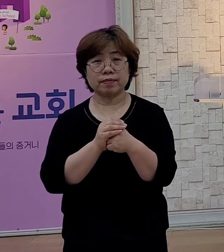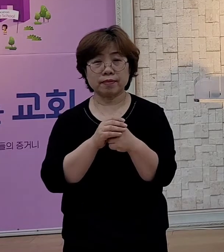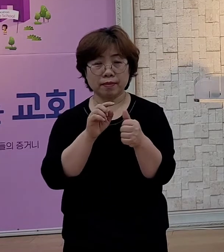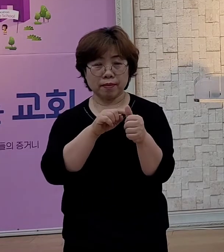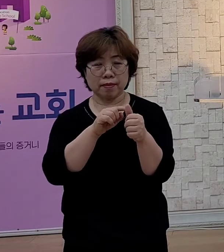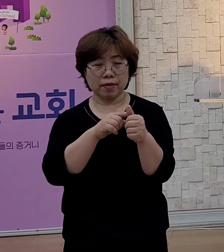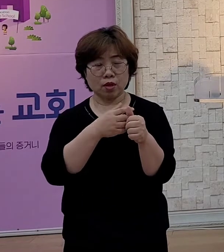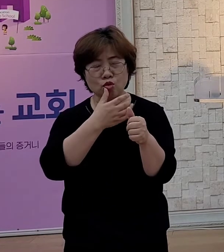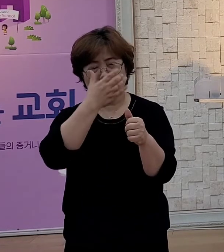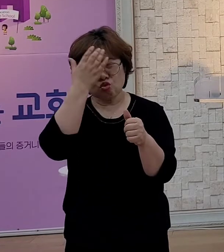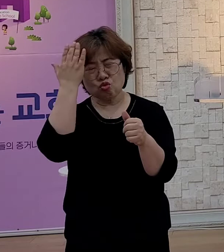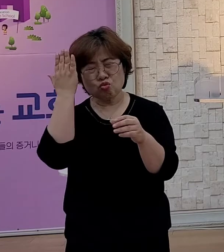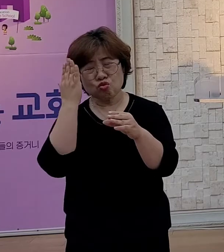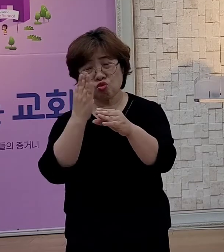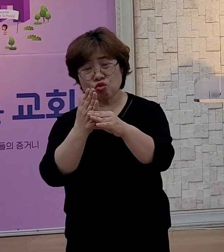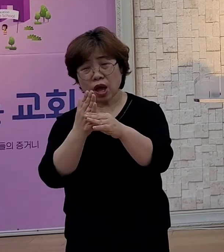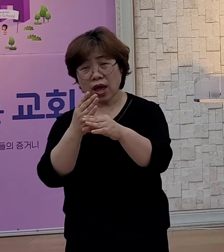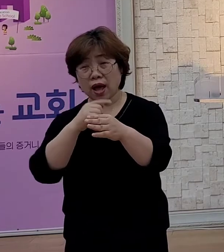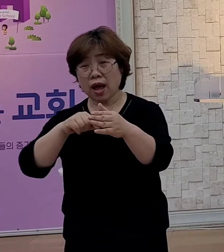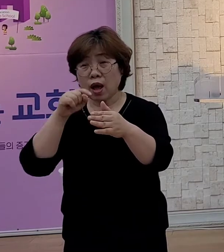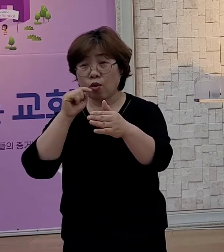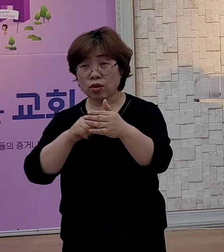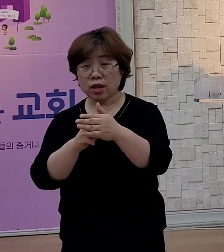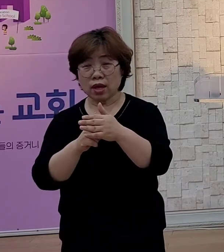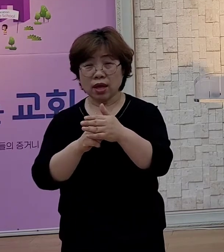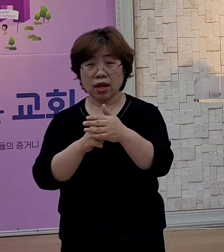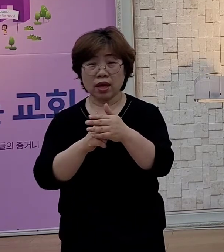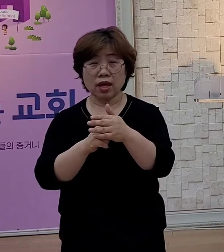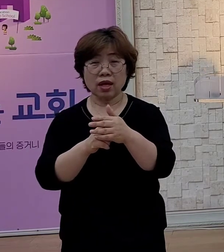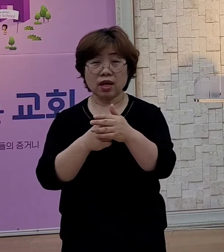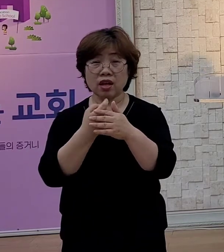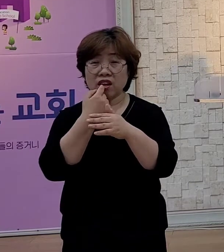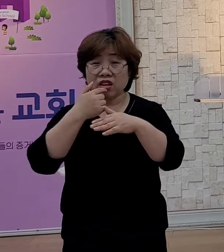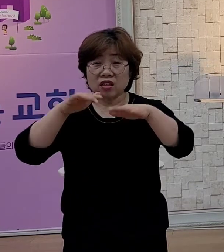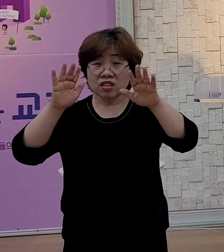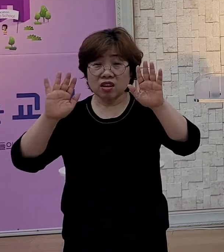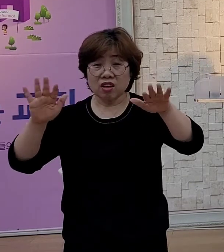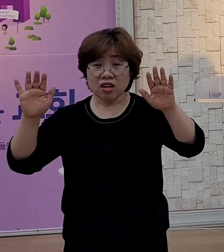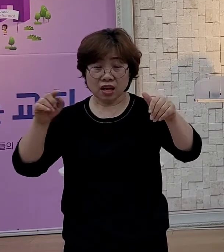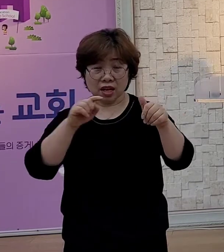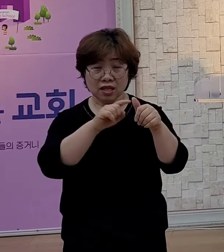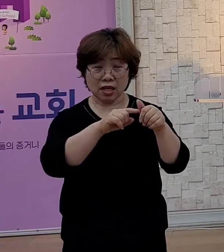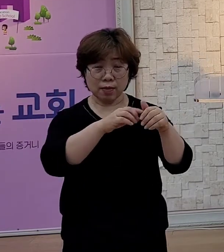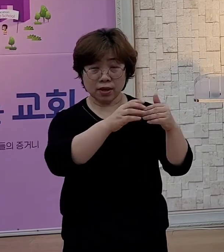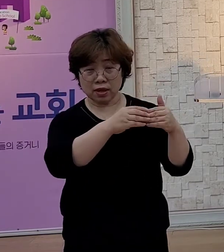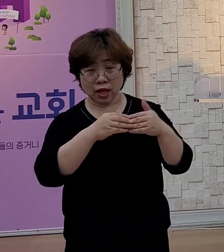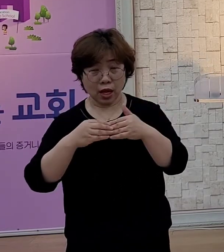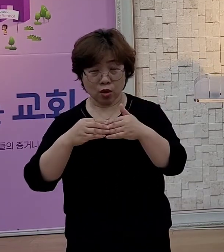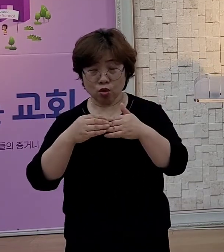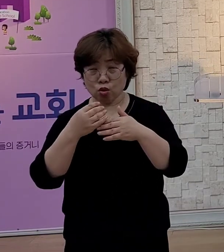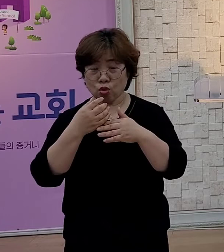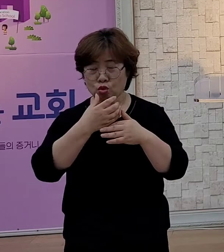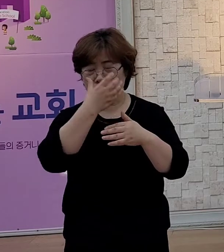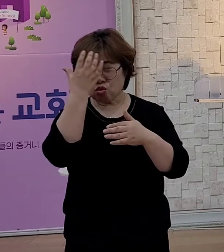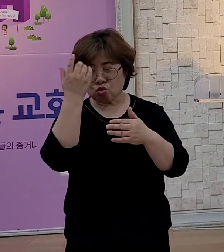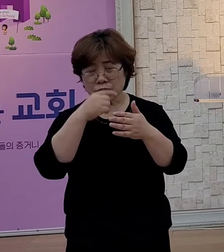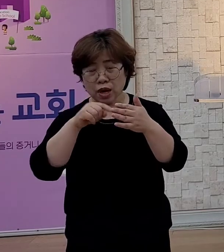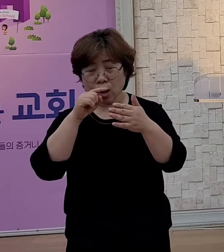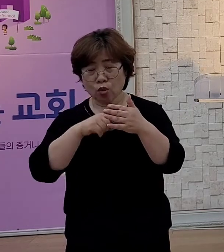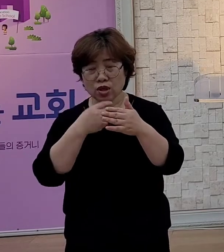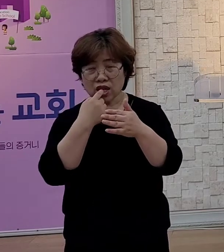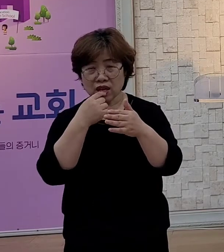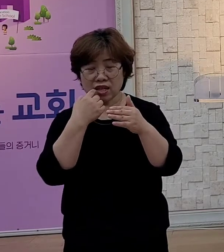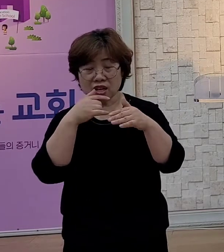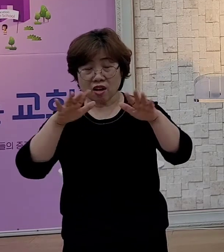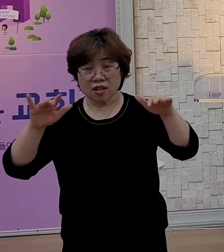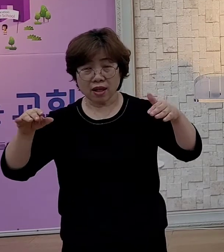지옥으로 데려갔습니다. 여러분, 이제부터 잘 들으셔야 돼요. 이 요한 웨슬레가 꿈을 꾸는 중에 천사가